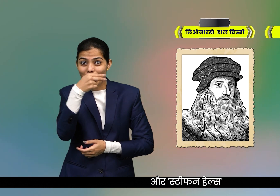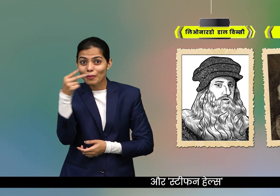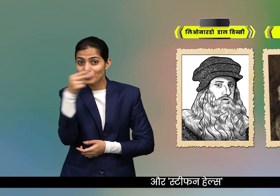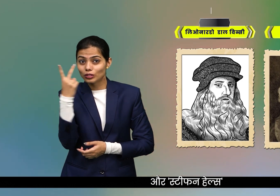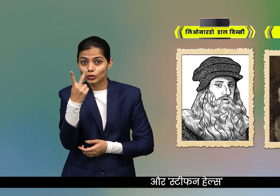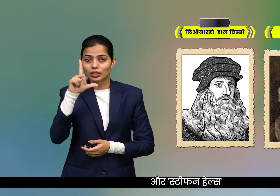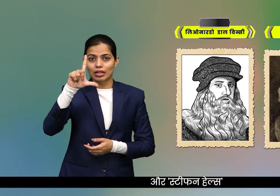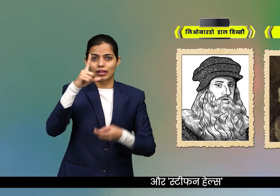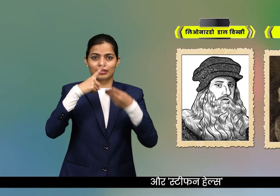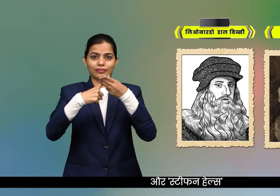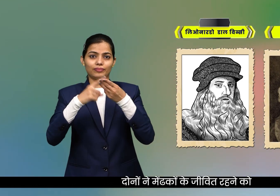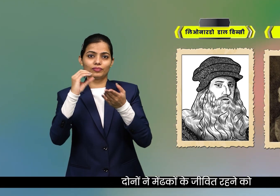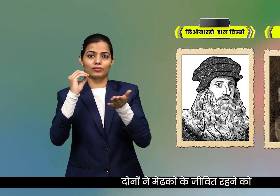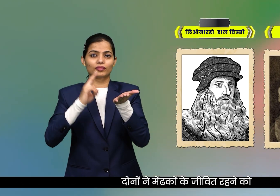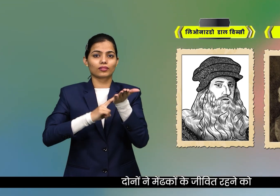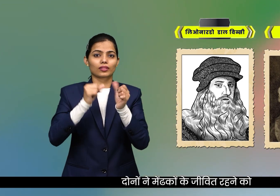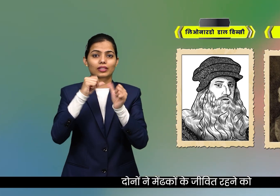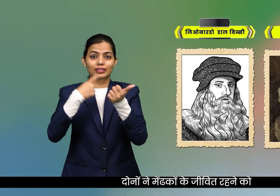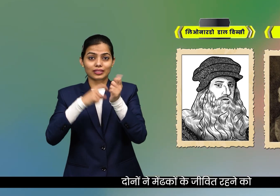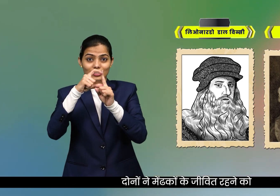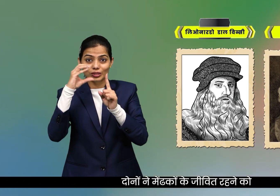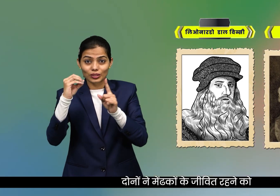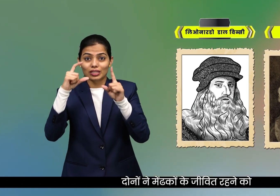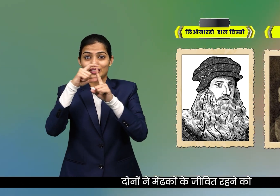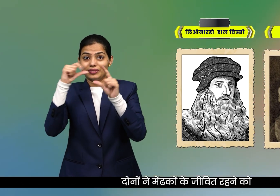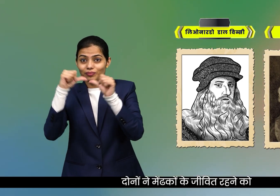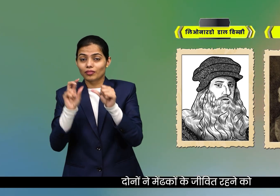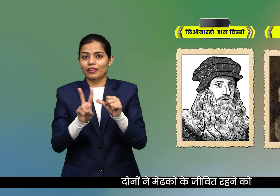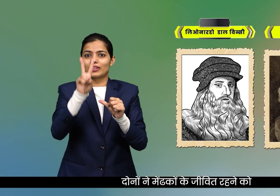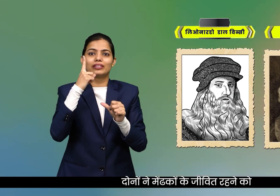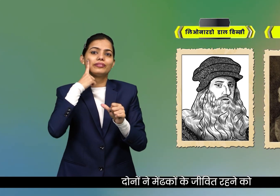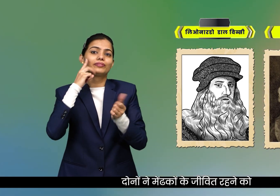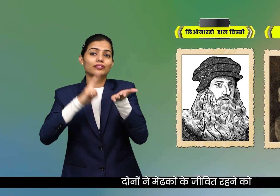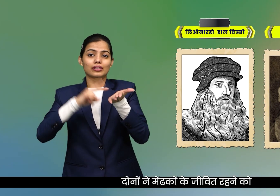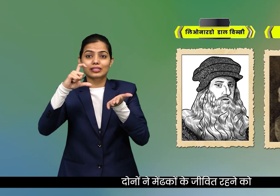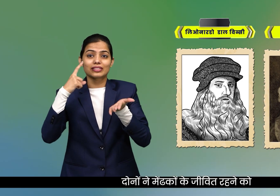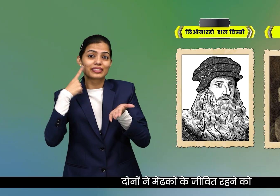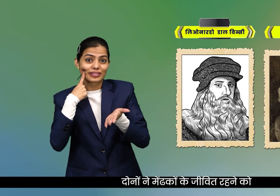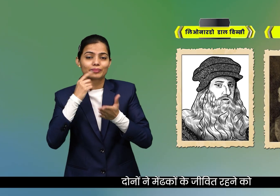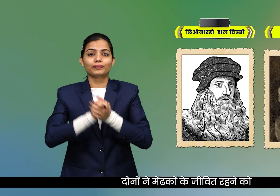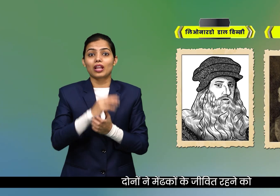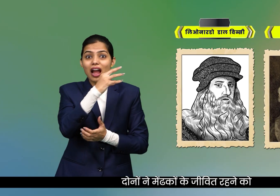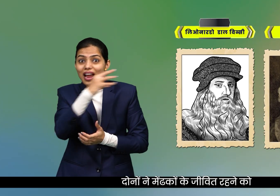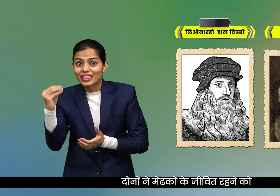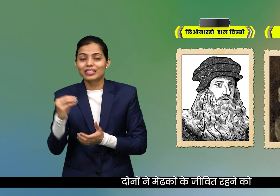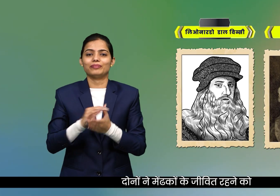और स्टीफन हेल्स दोनों ने मेंढकों के जीवित रहने को